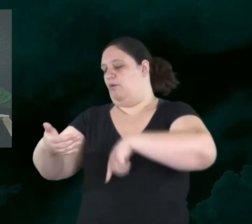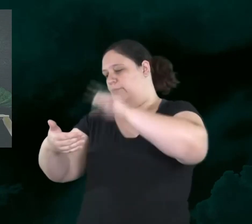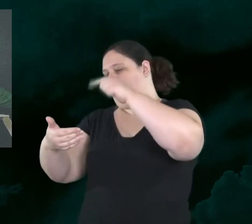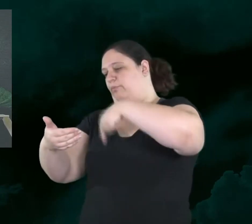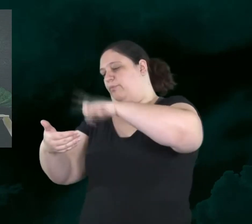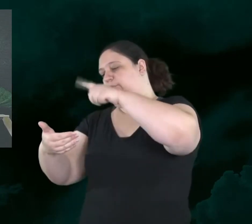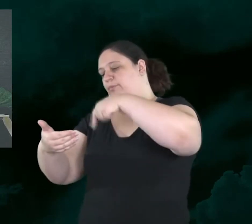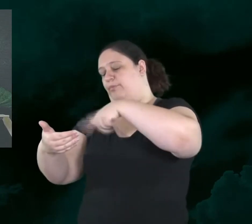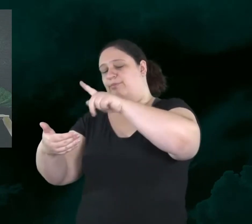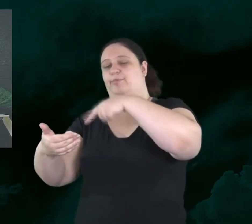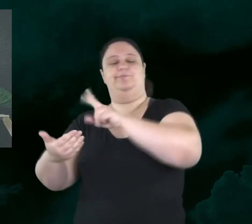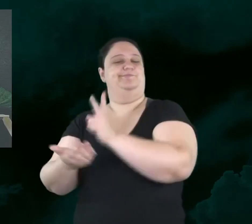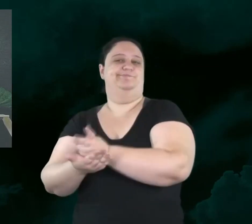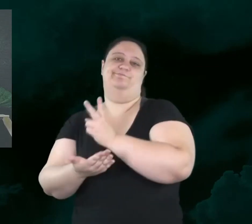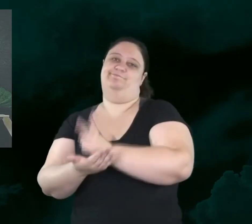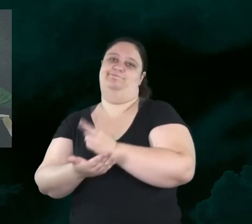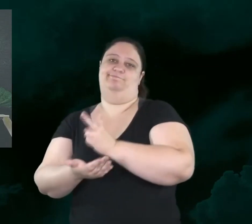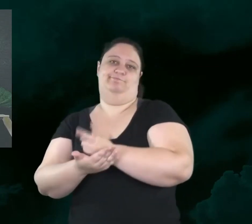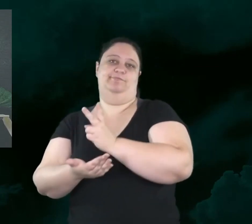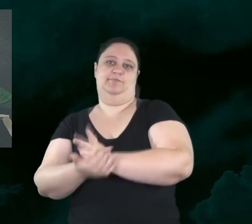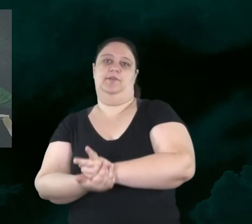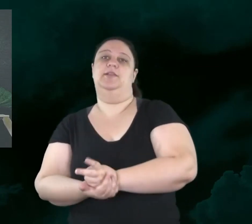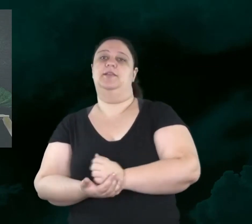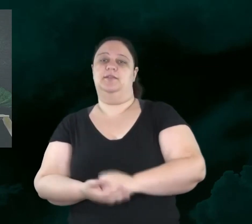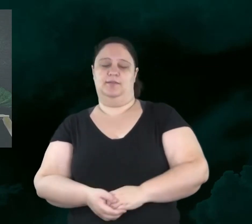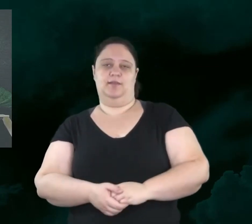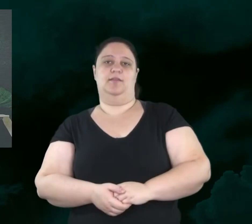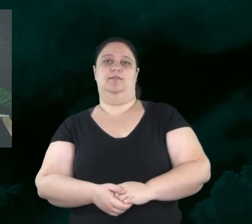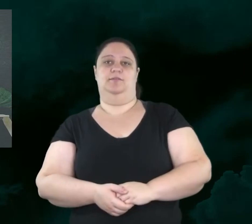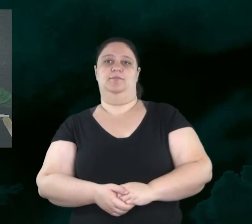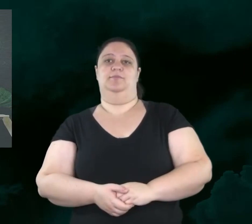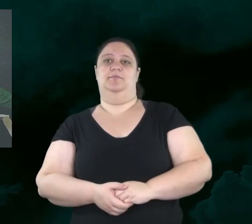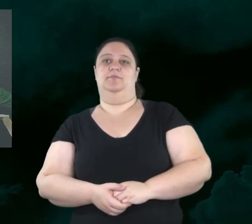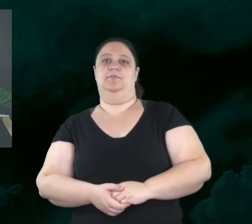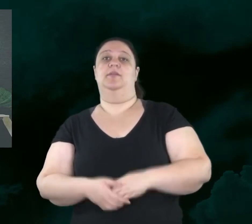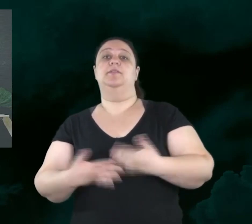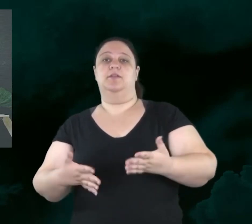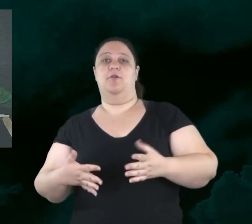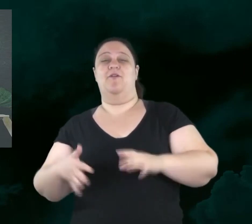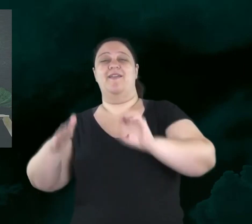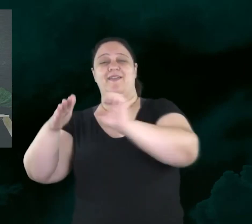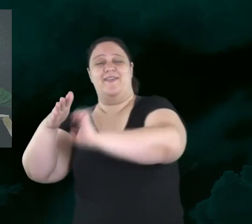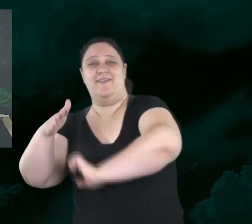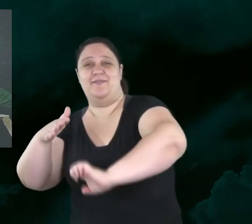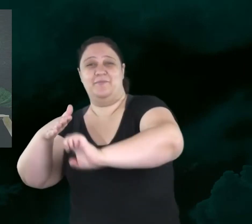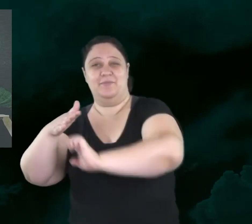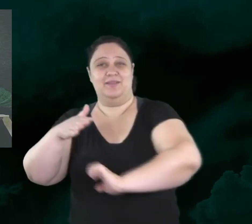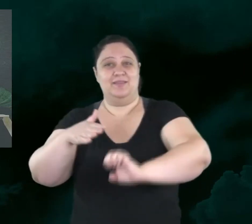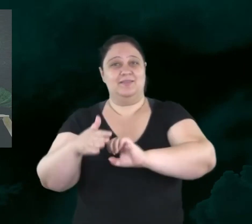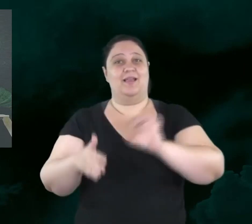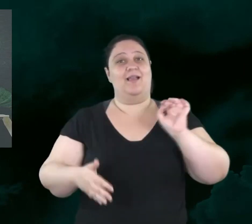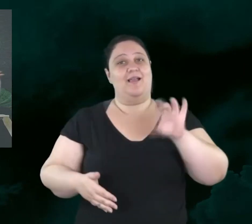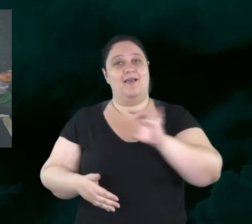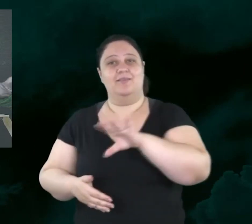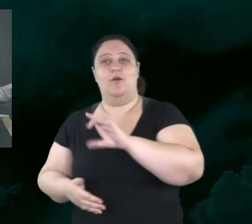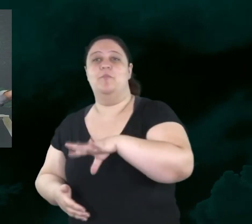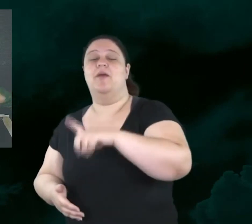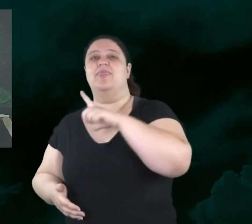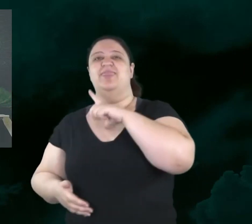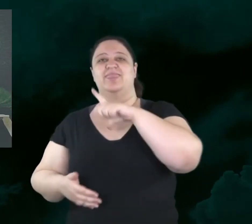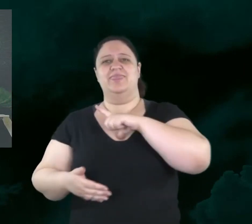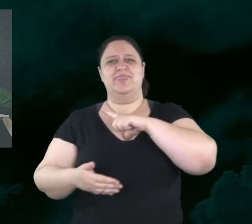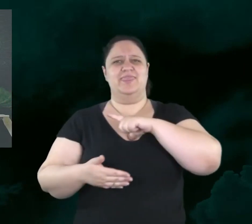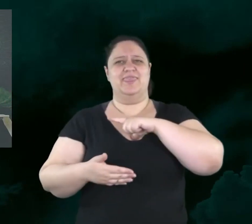é programado, tudo isso tem um algoritmo que faz isso, e cada empresa dessa tem supercomputadores,